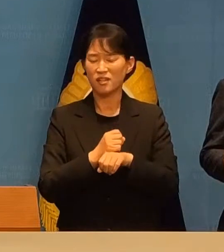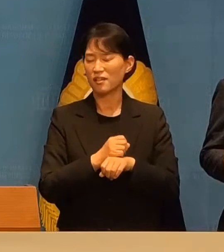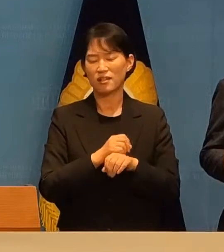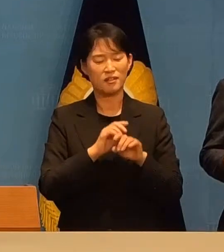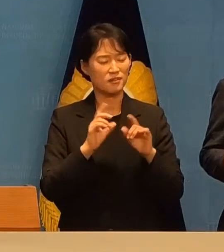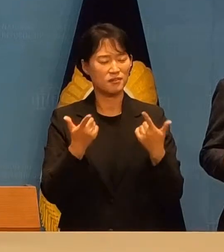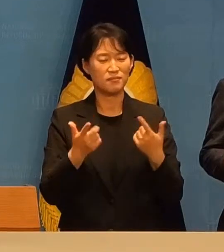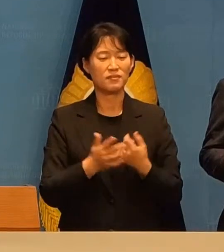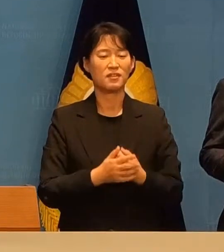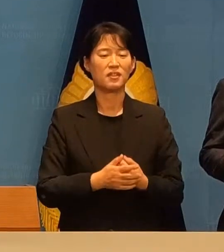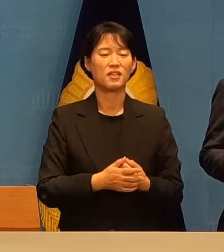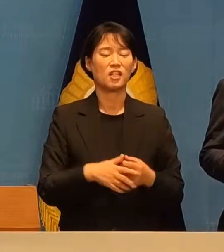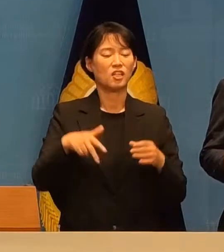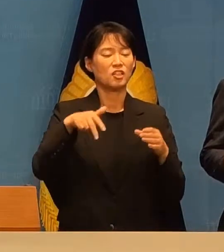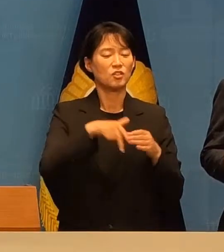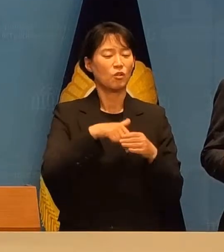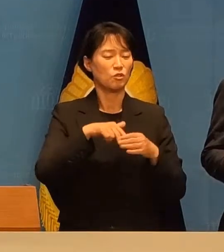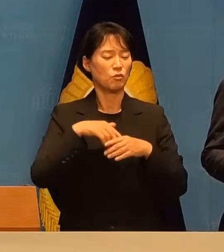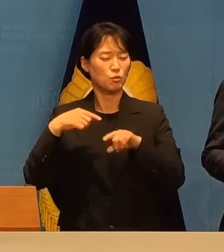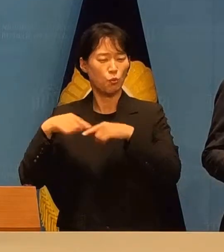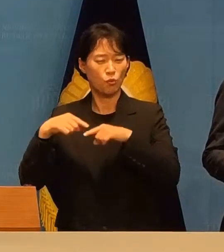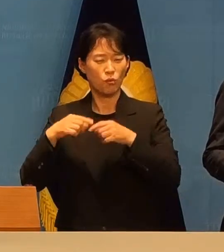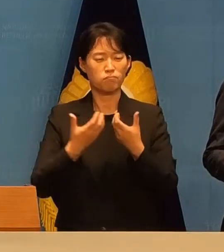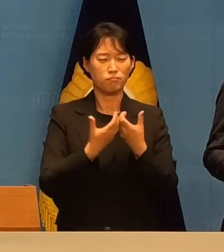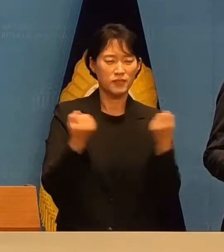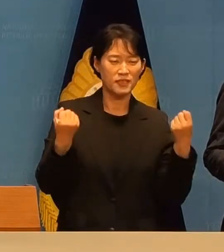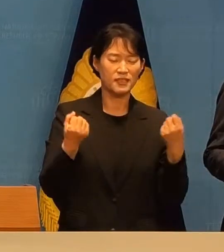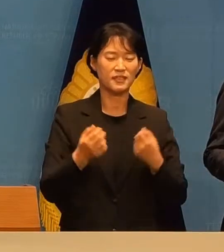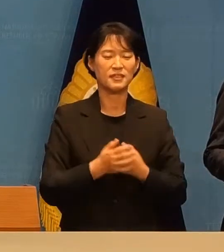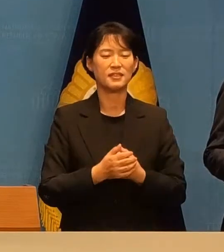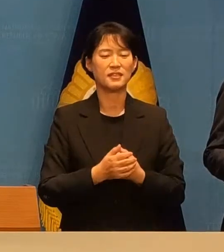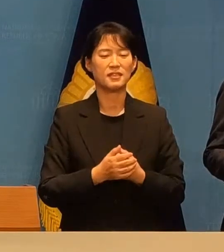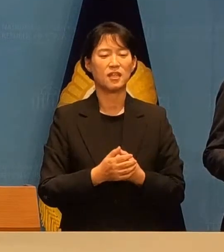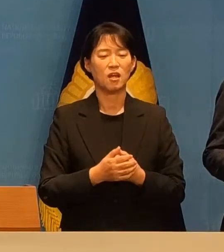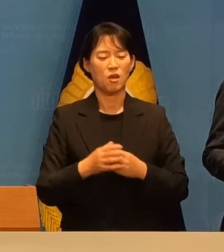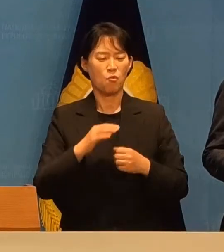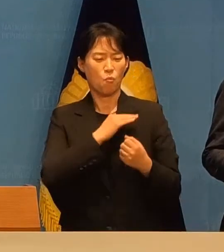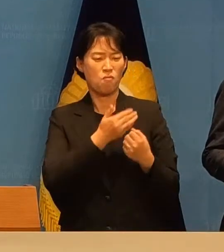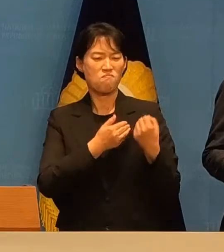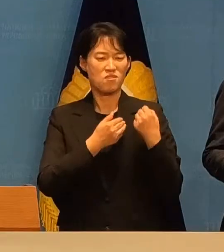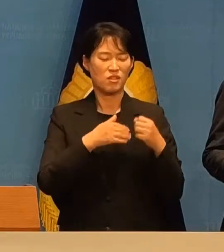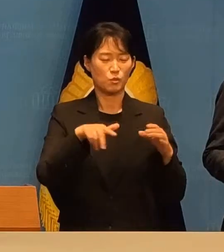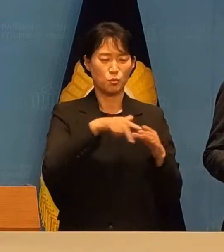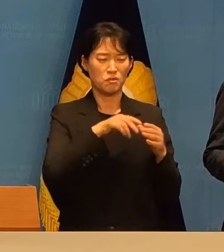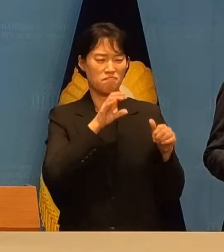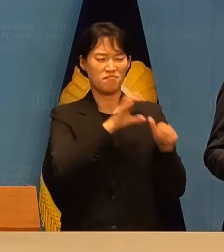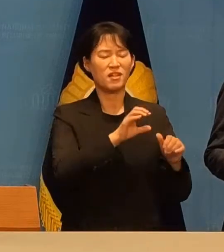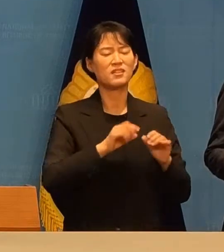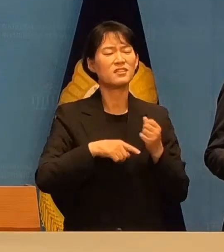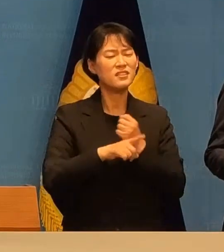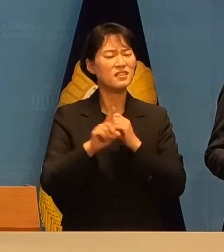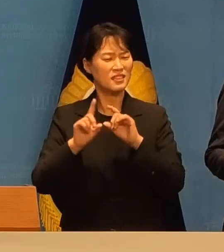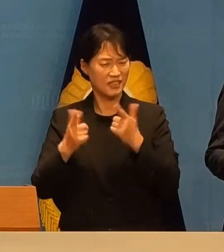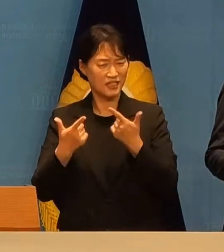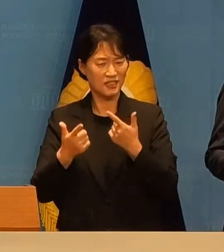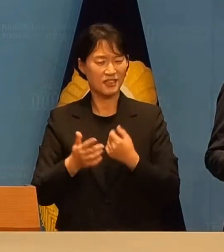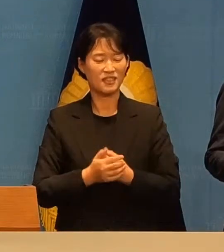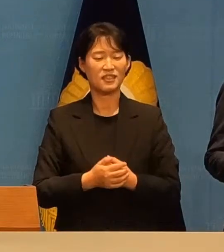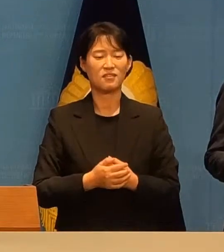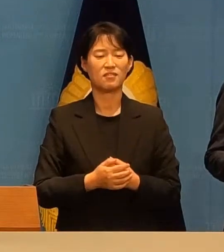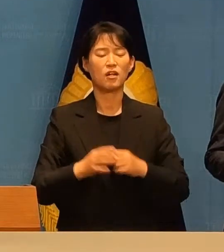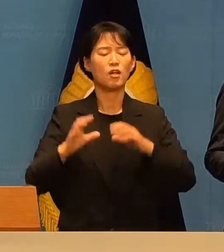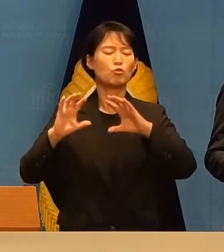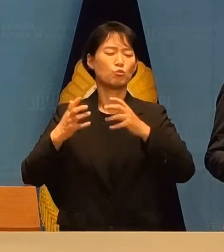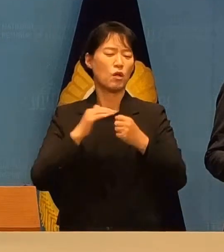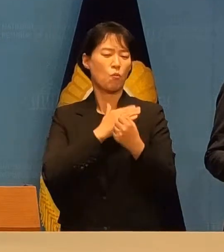아니다. 종교분리 원칙은 권력으로 종교를 통제하라는 뜻이 아니다. 토마스 제퍼슨이 말한 종교분리 원칙은